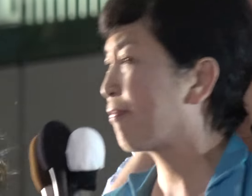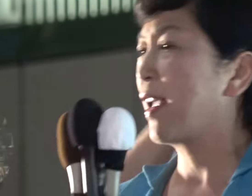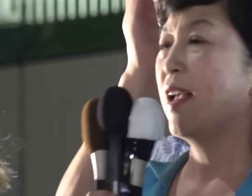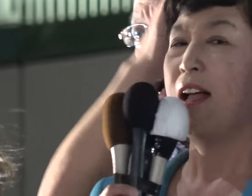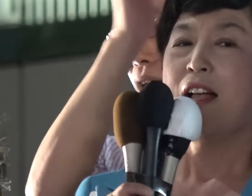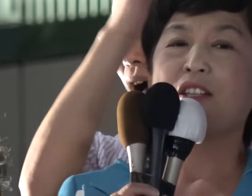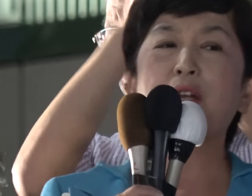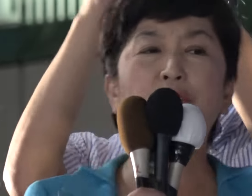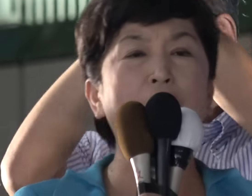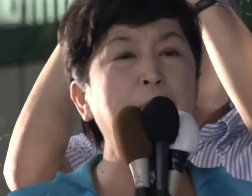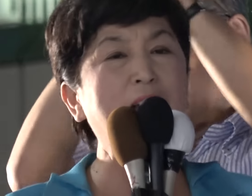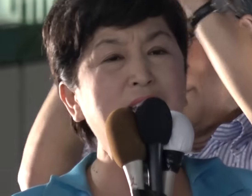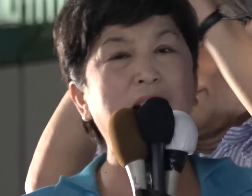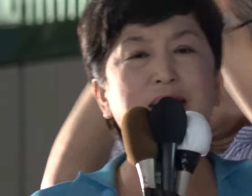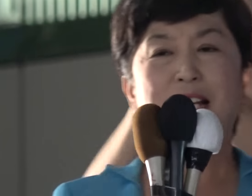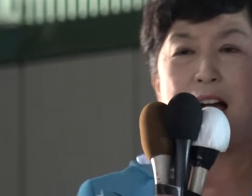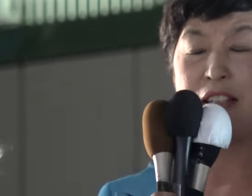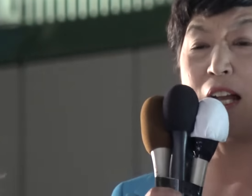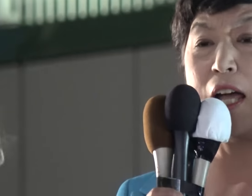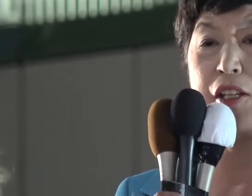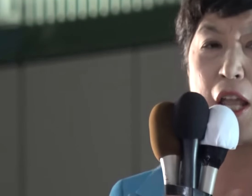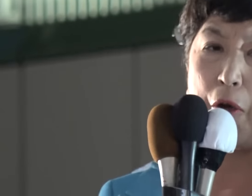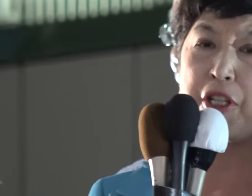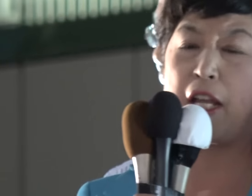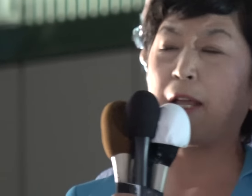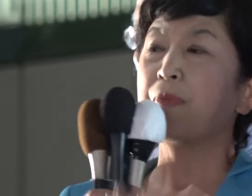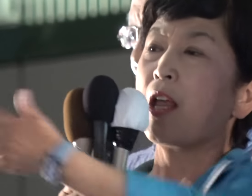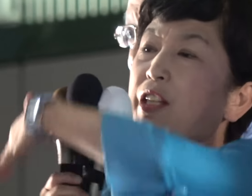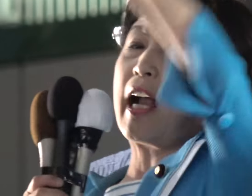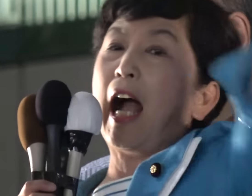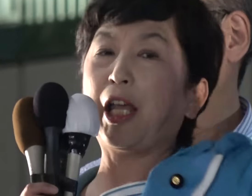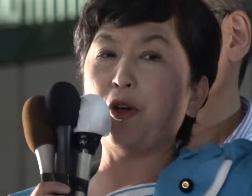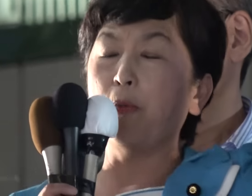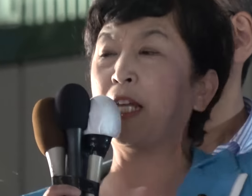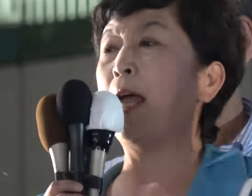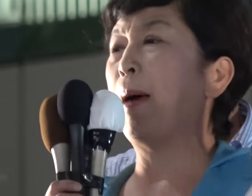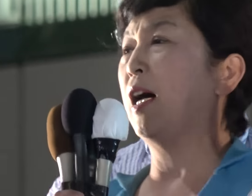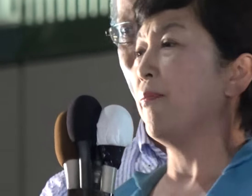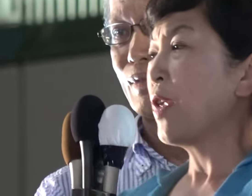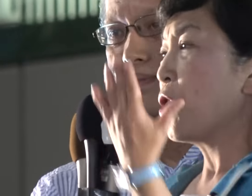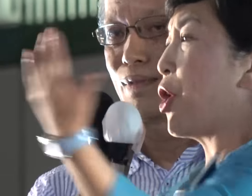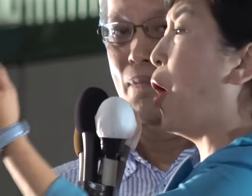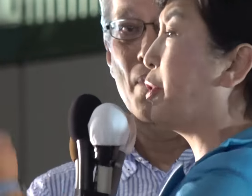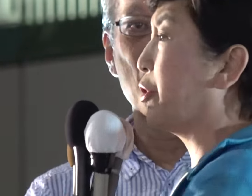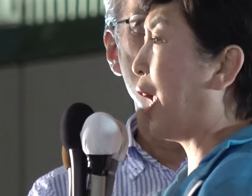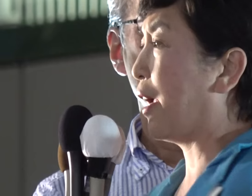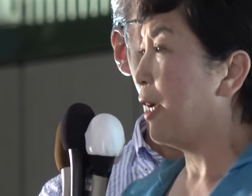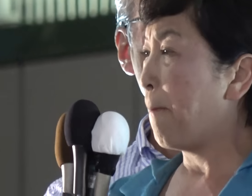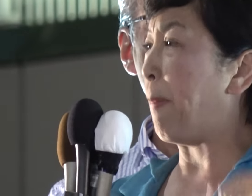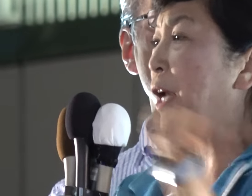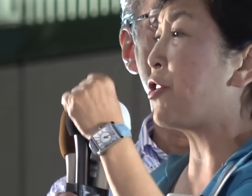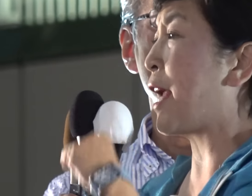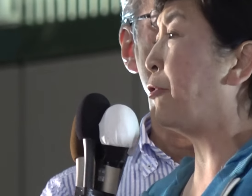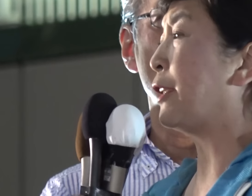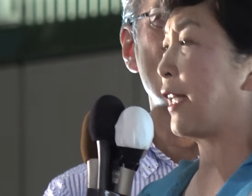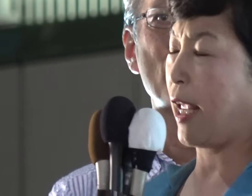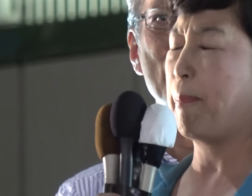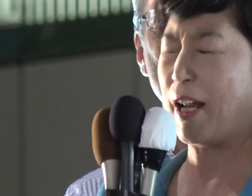。そして皆さん働いてよし、世界を見ればソウルで、